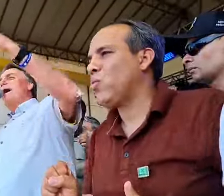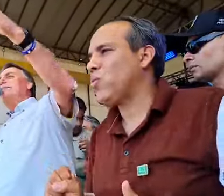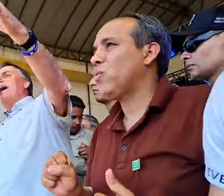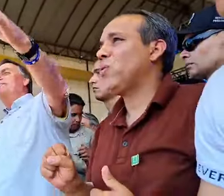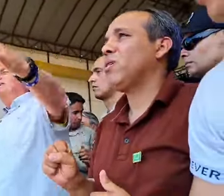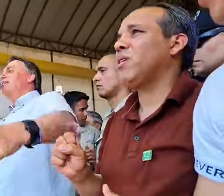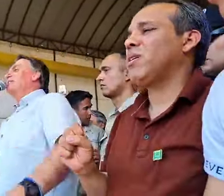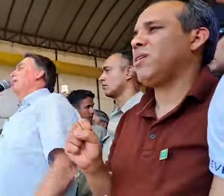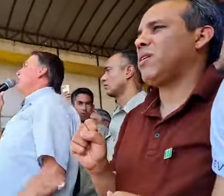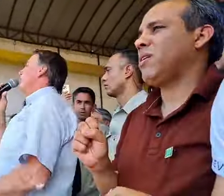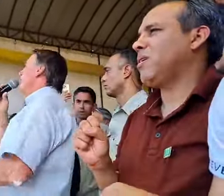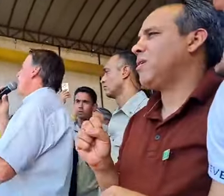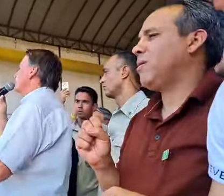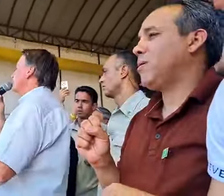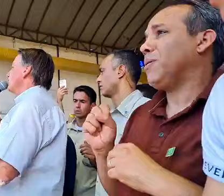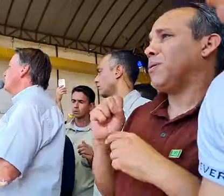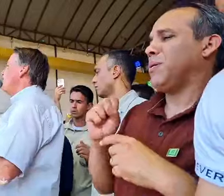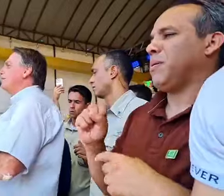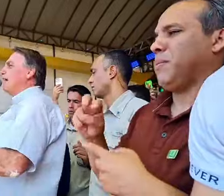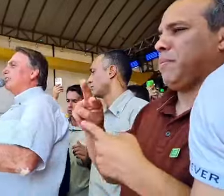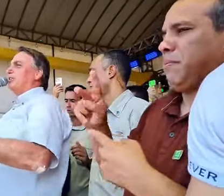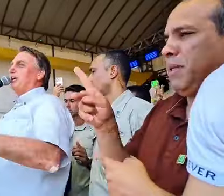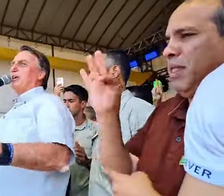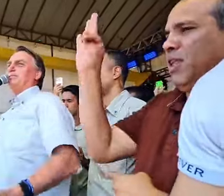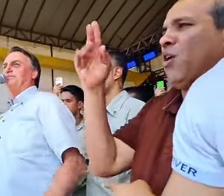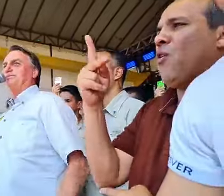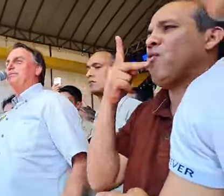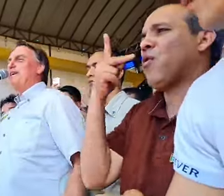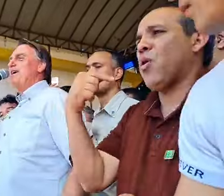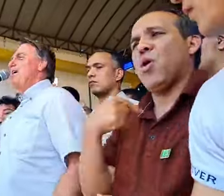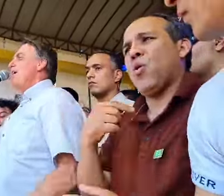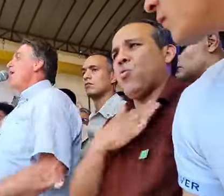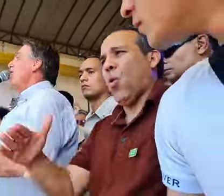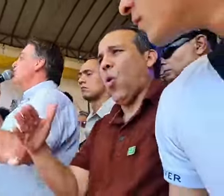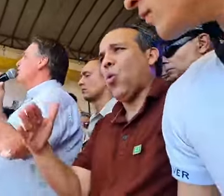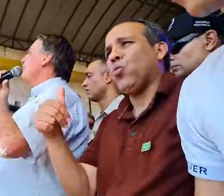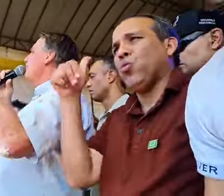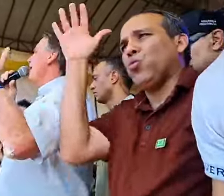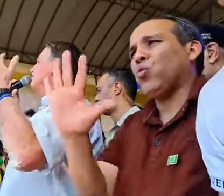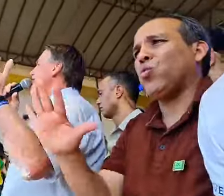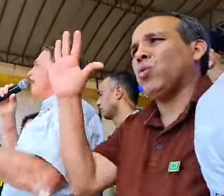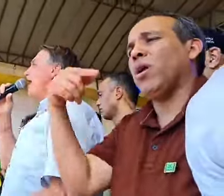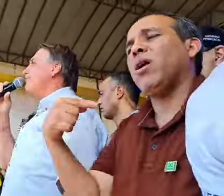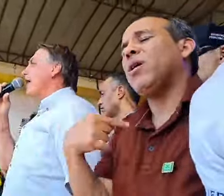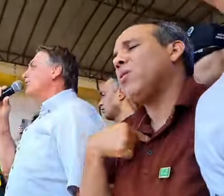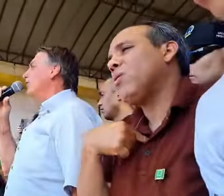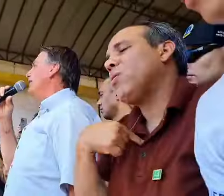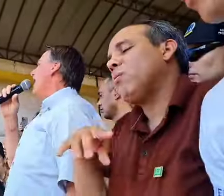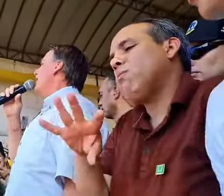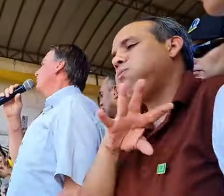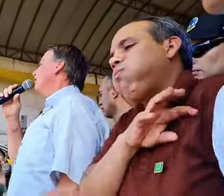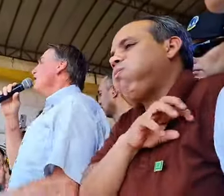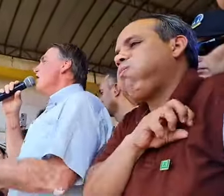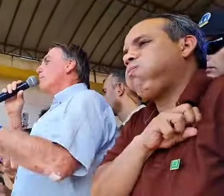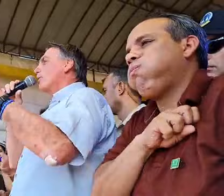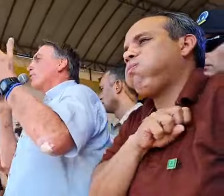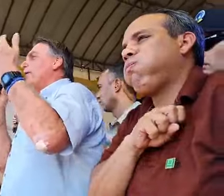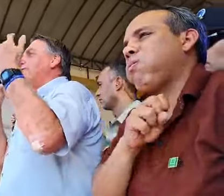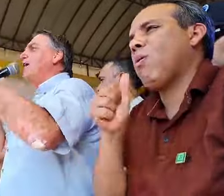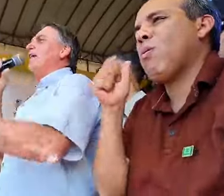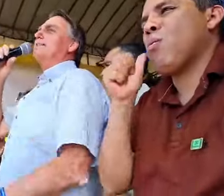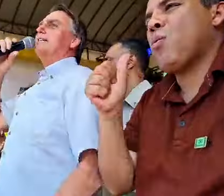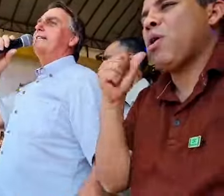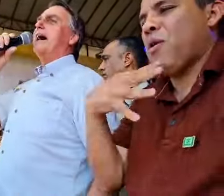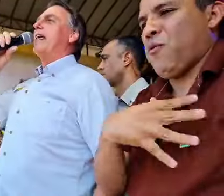O PT diz que eu não gosto de nordestino. Eu sou apaixonado por